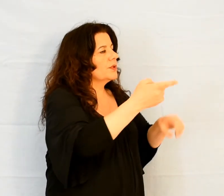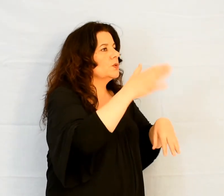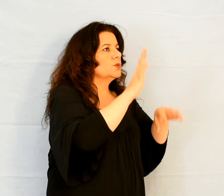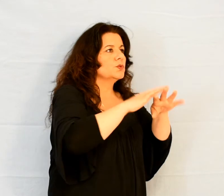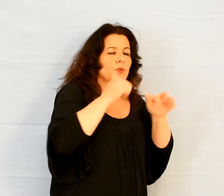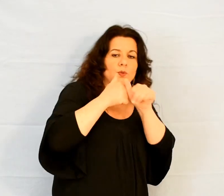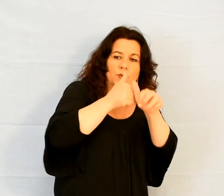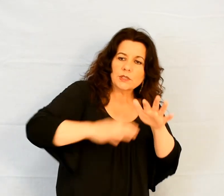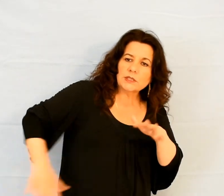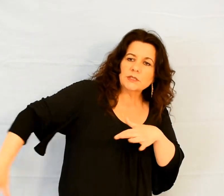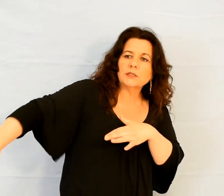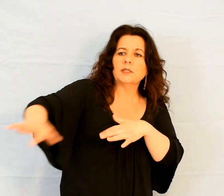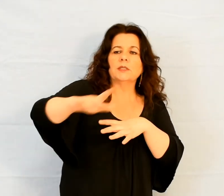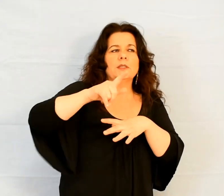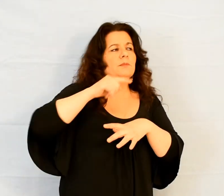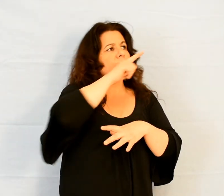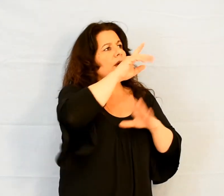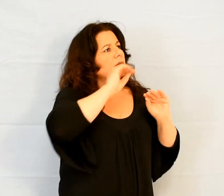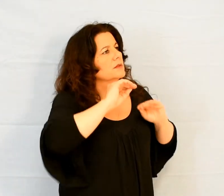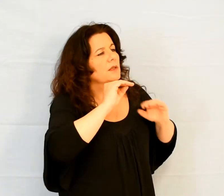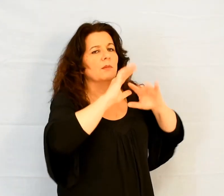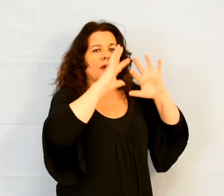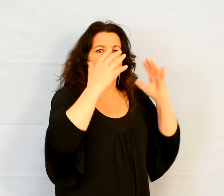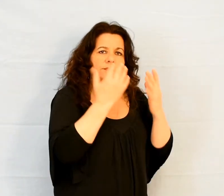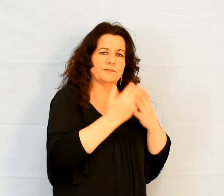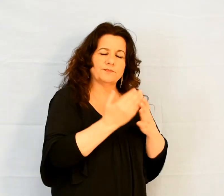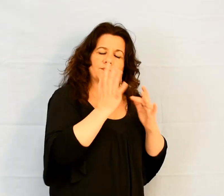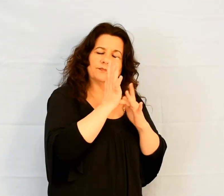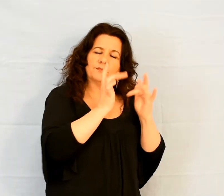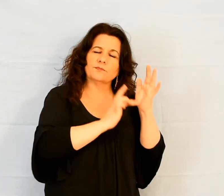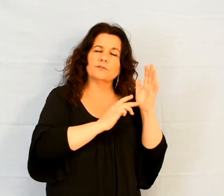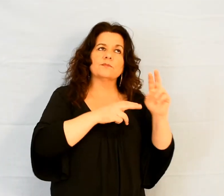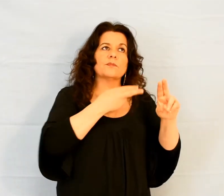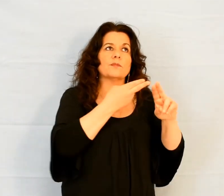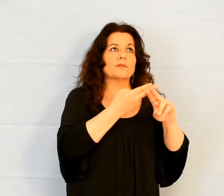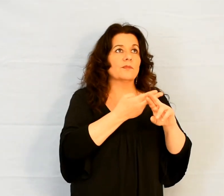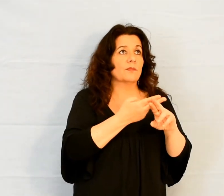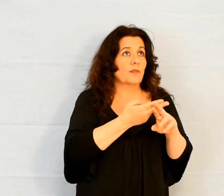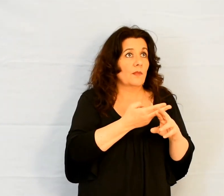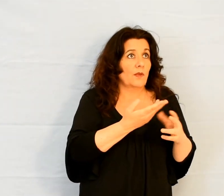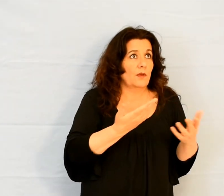Jésus lui répondit, « Moi j'ai parlé au monde ouvertement.